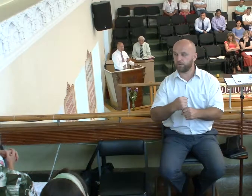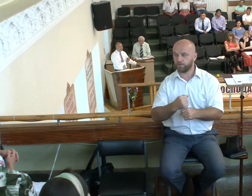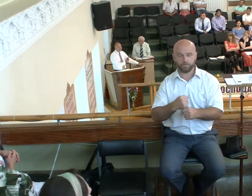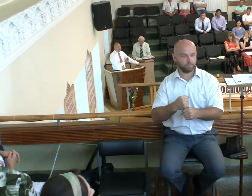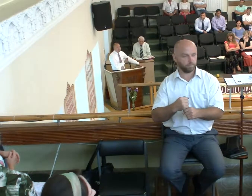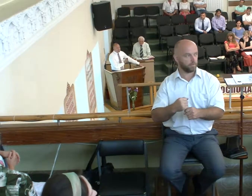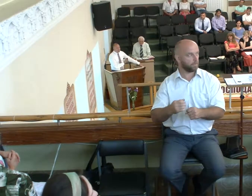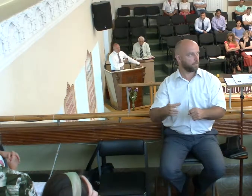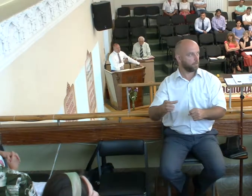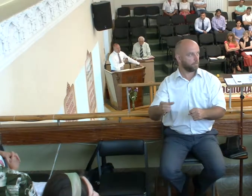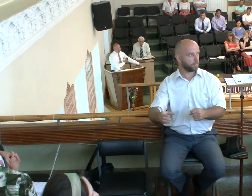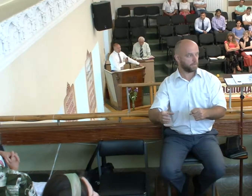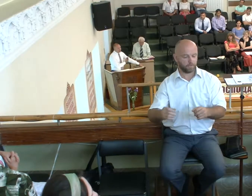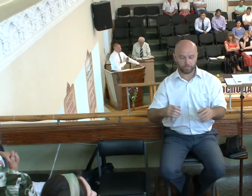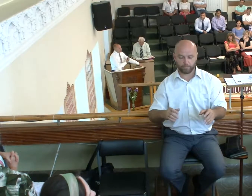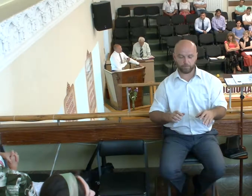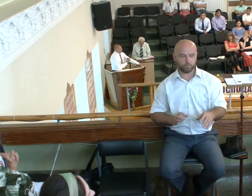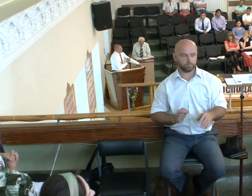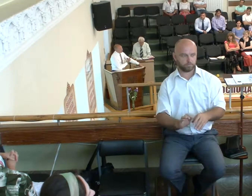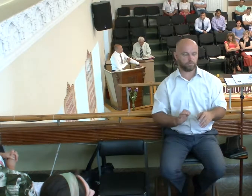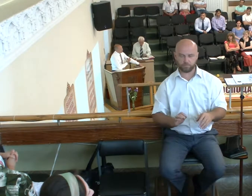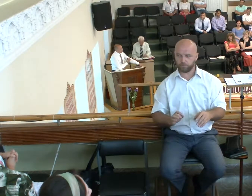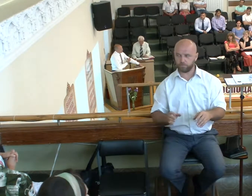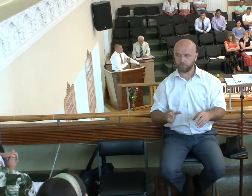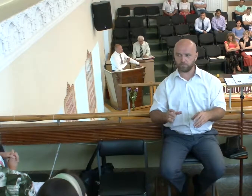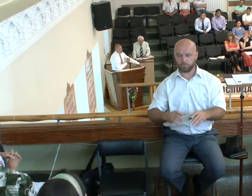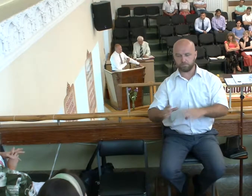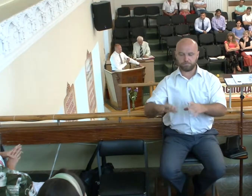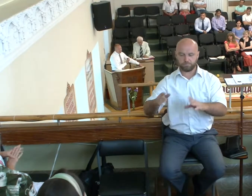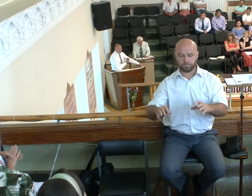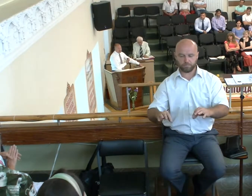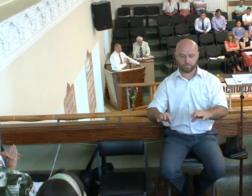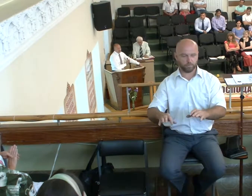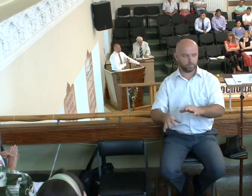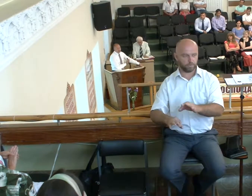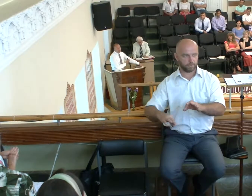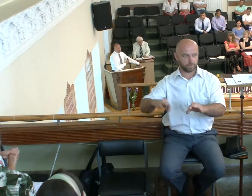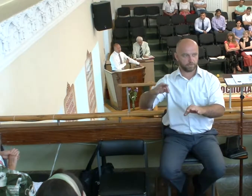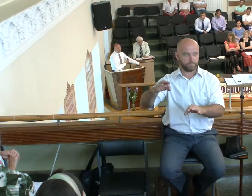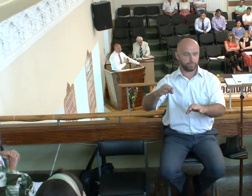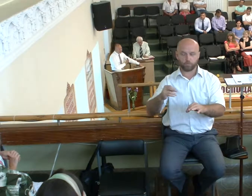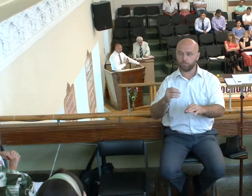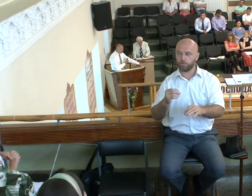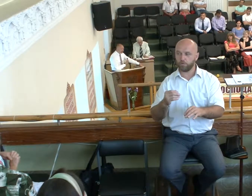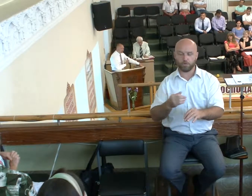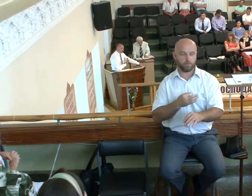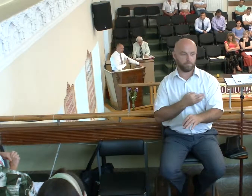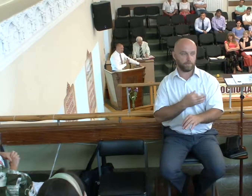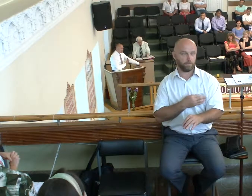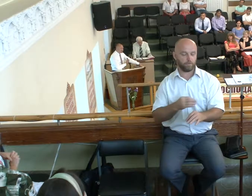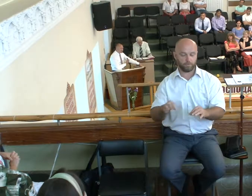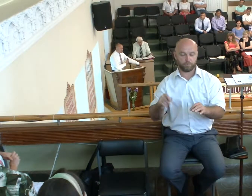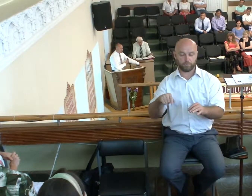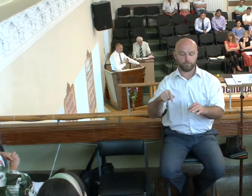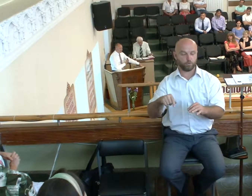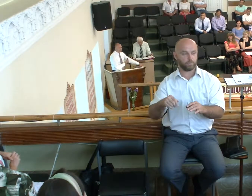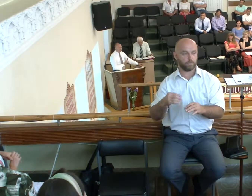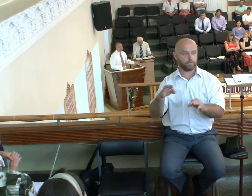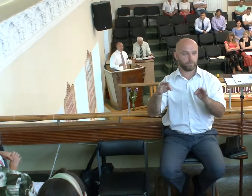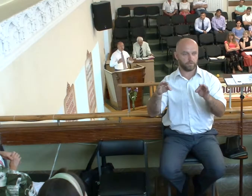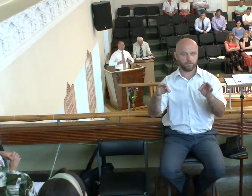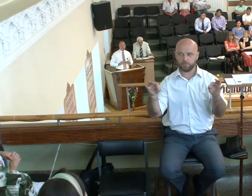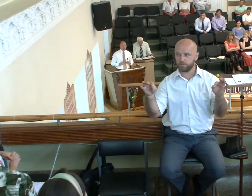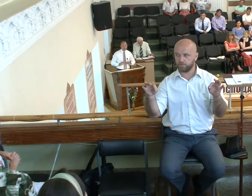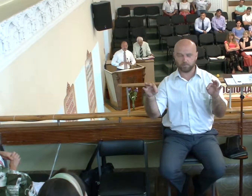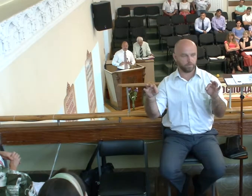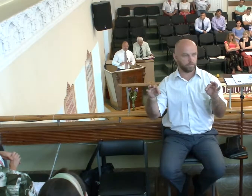показал. И сказал о том, что из нас может вылиться только то,